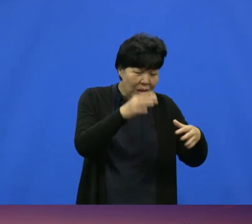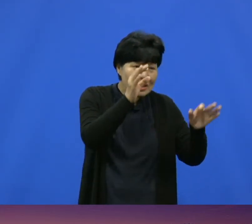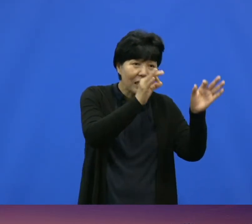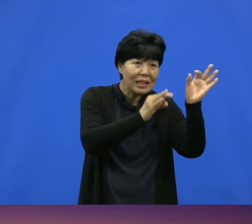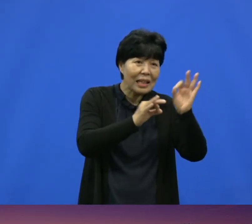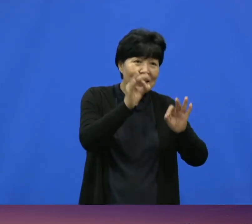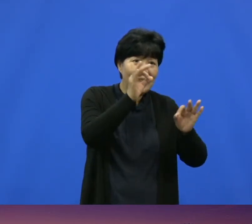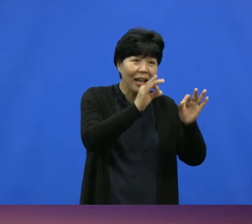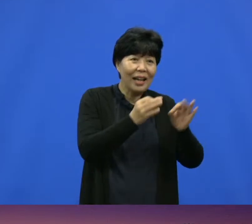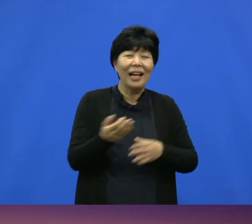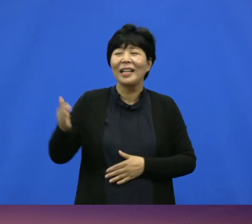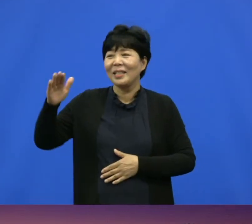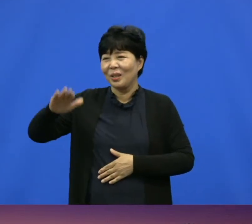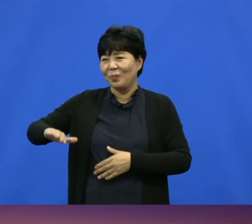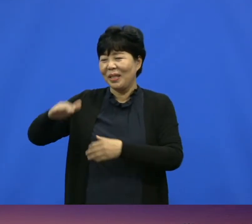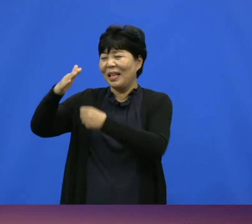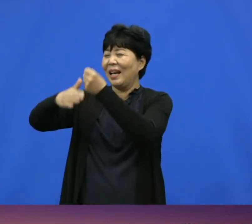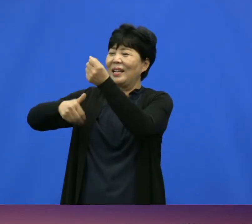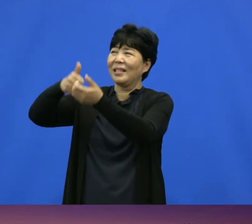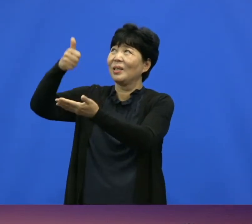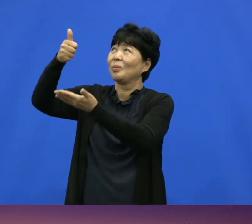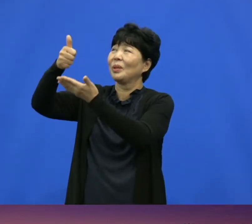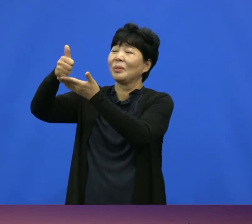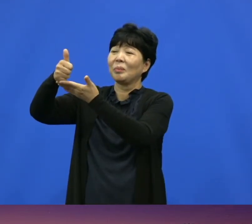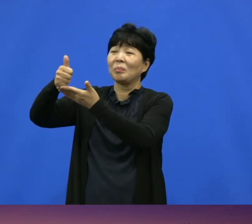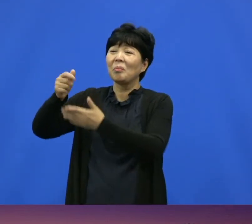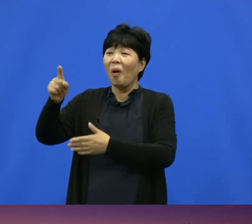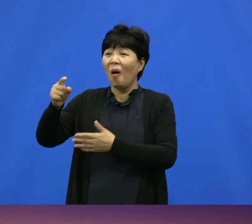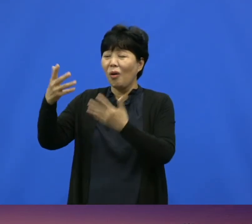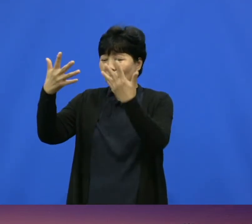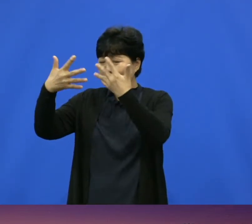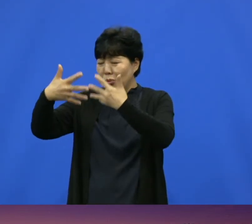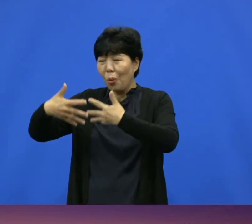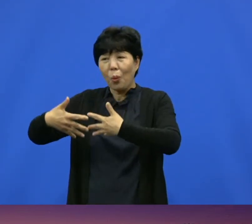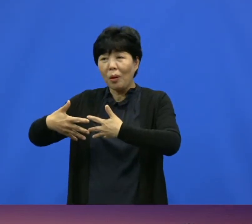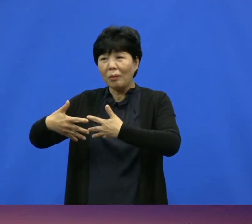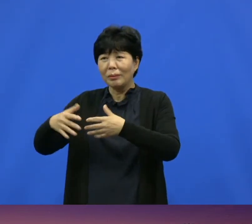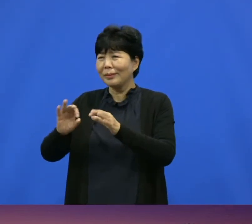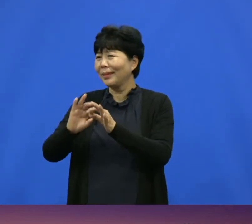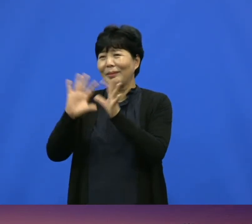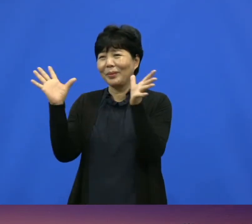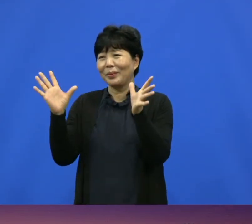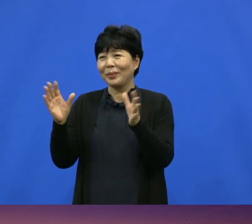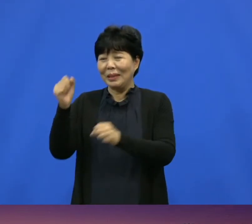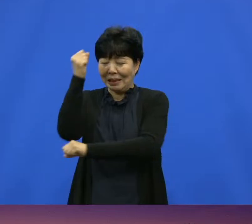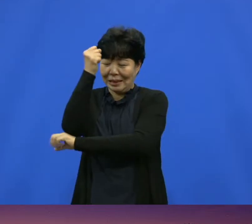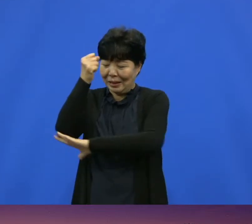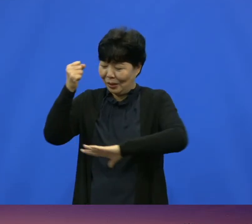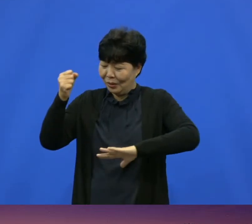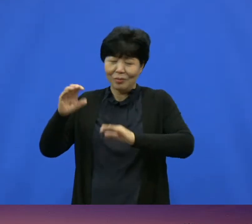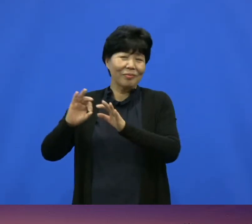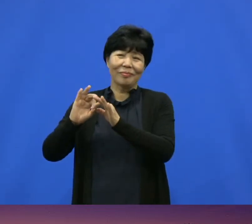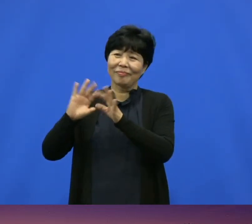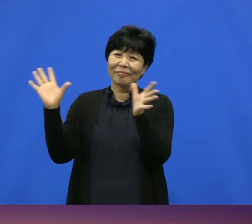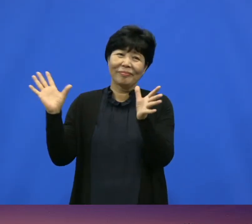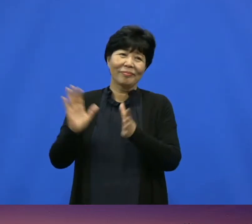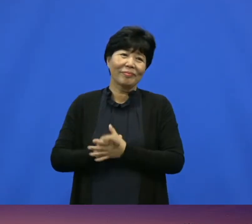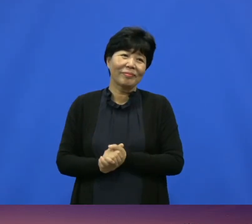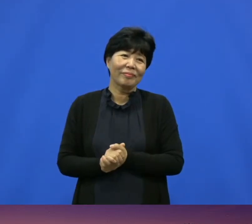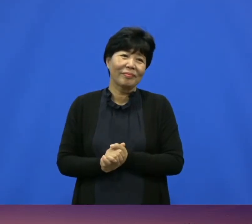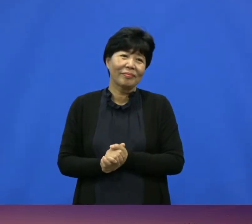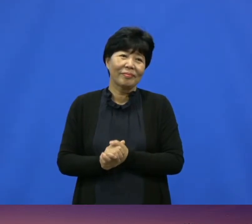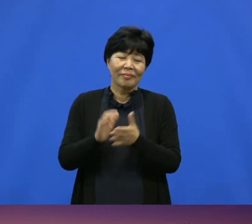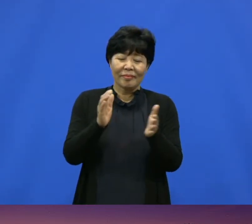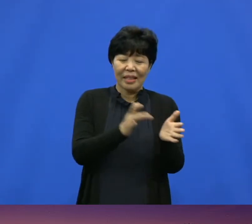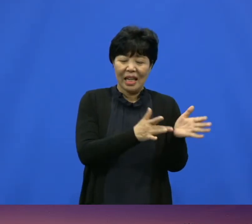그냥 사랑하시는 존재라고 했죠. 우리를 어떤 조건과 어떤 그런 기준을 가지고 우리를 만나주시는 분이 아니고